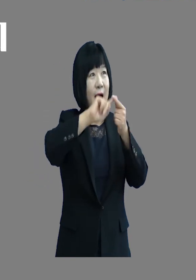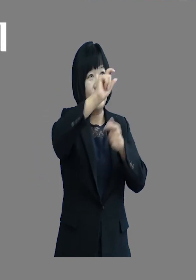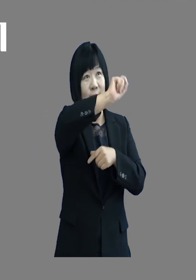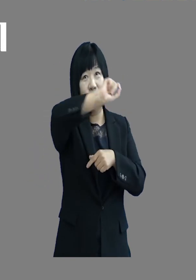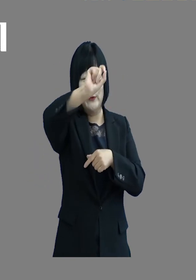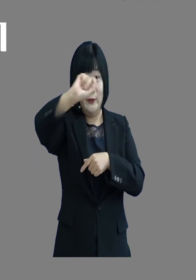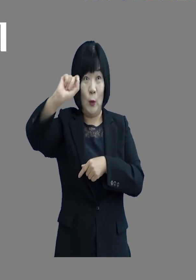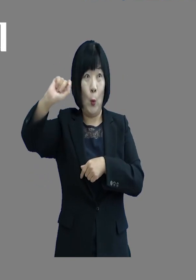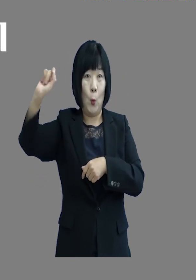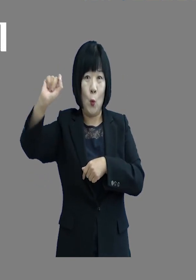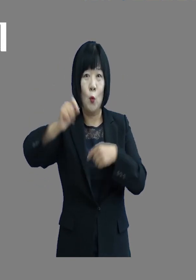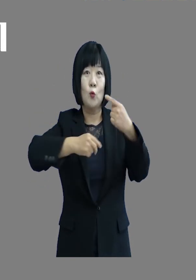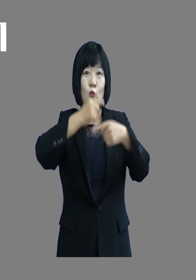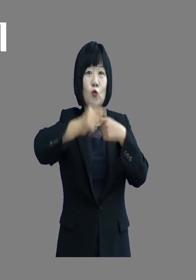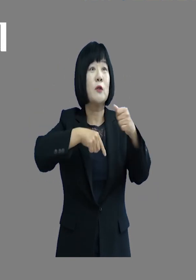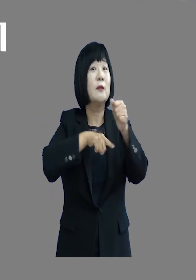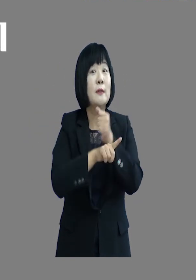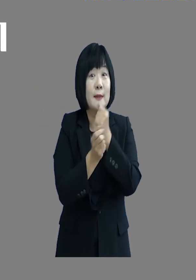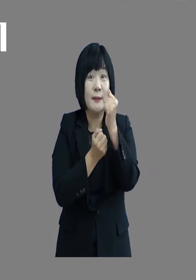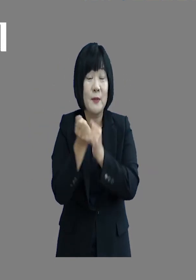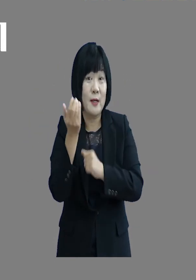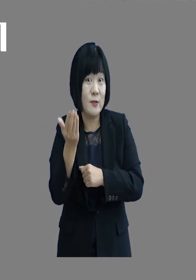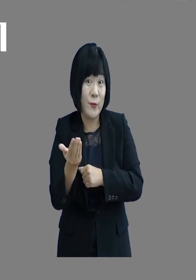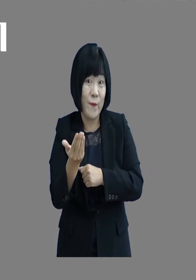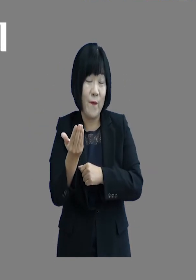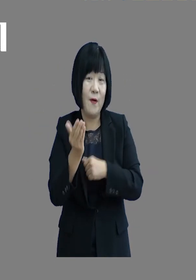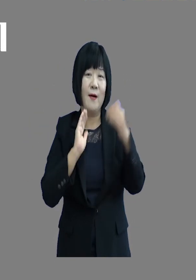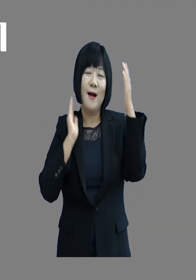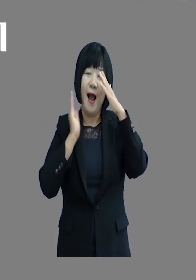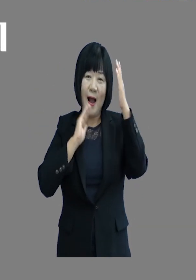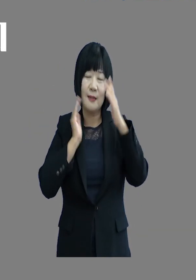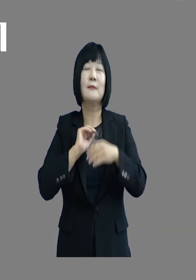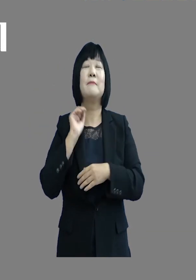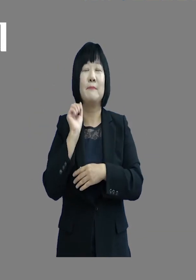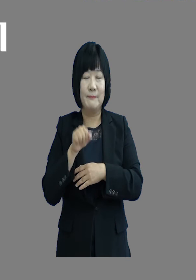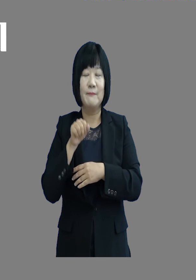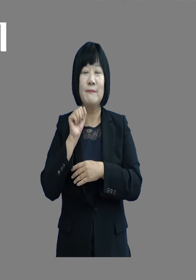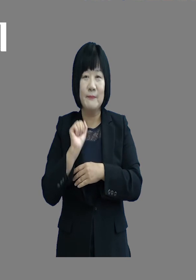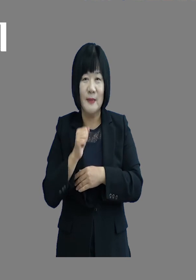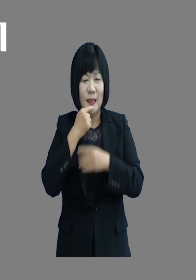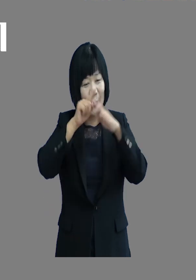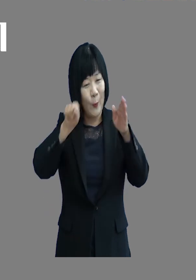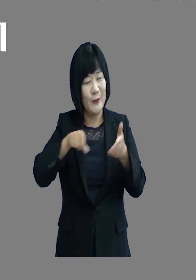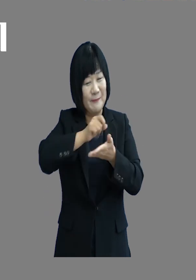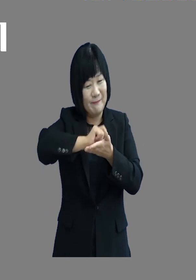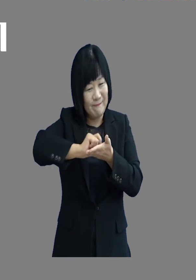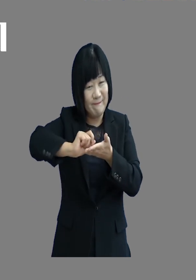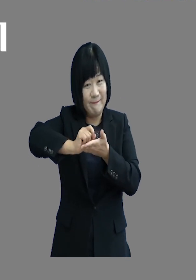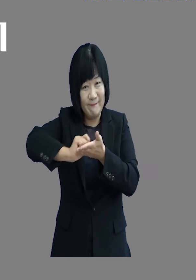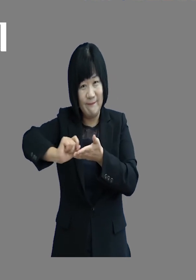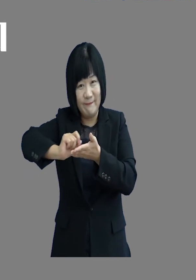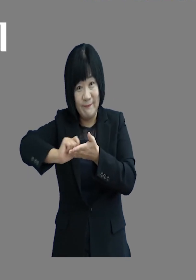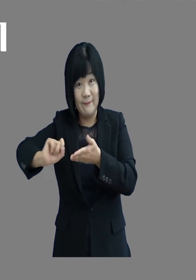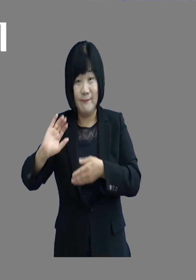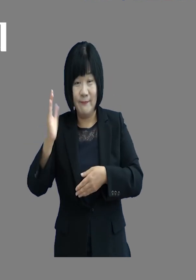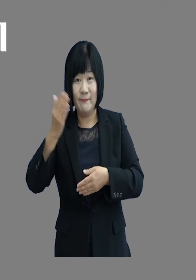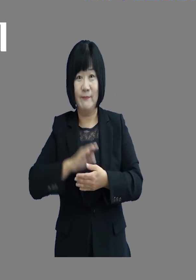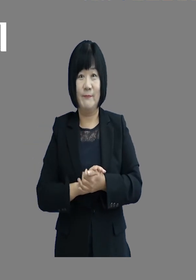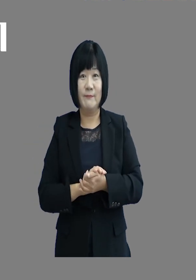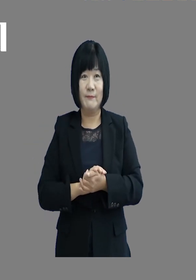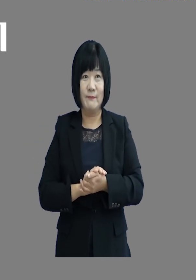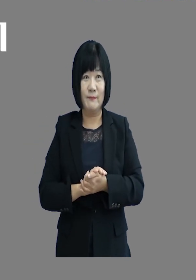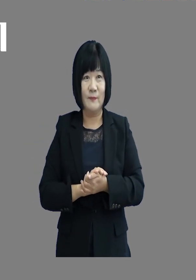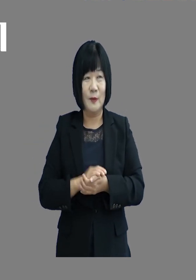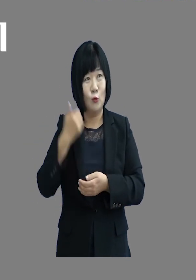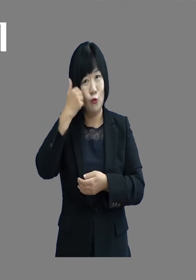수어로 뜻을 설명하네요. 아이들은 고개를 끄덕이며 공책에 정성 들여 글씨를 씁니다. 한